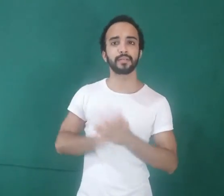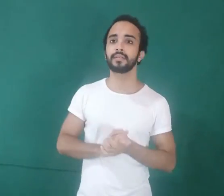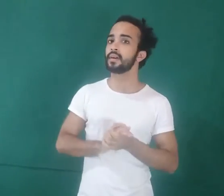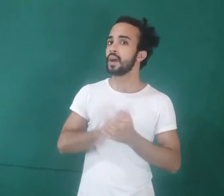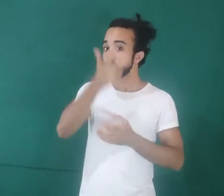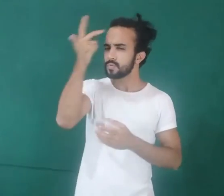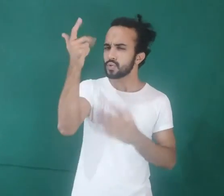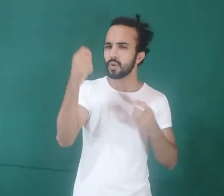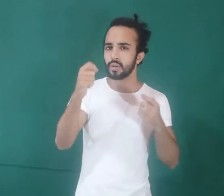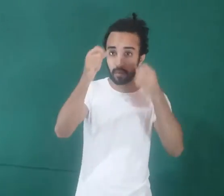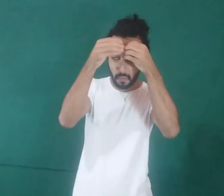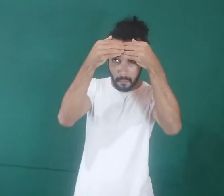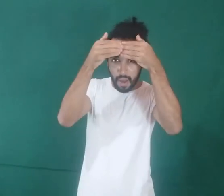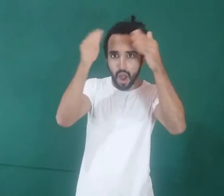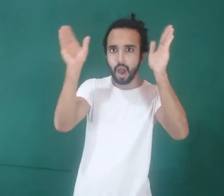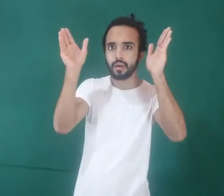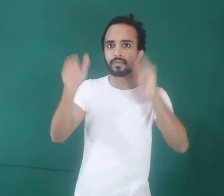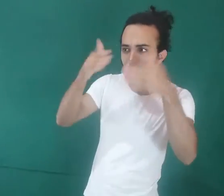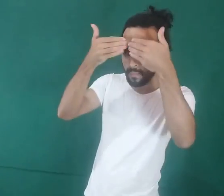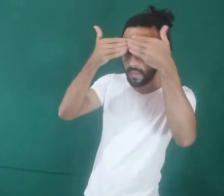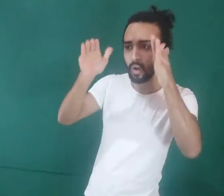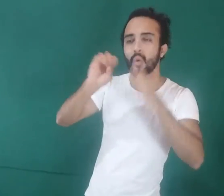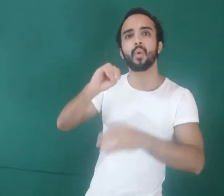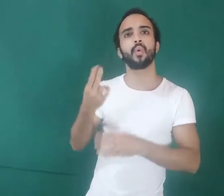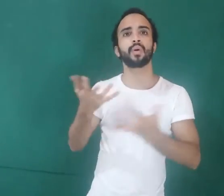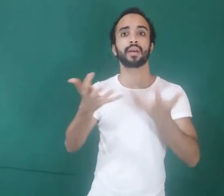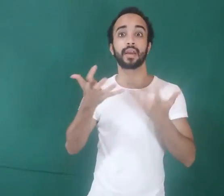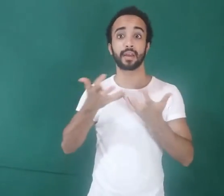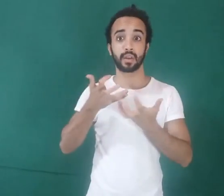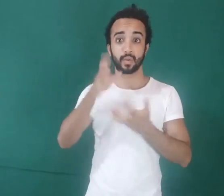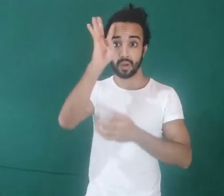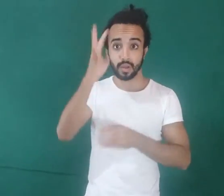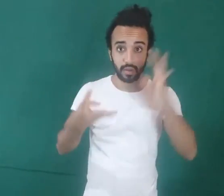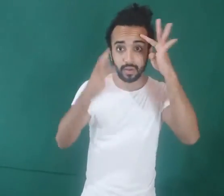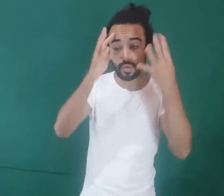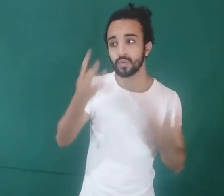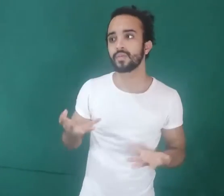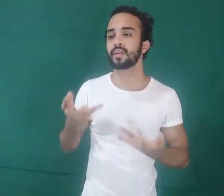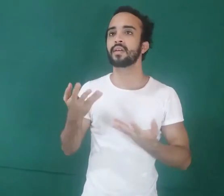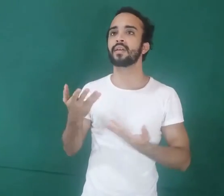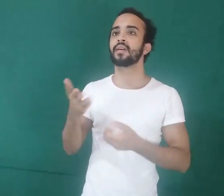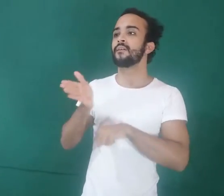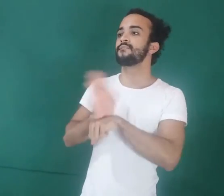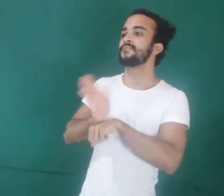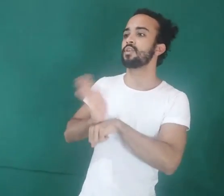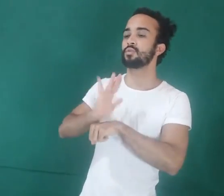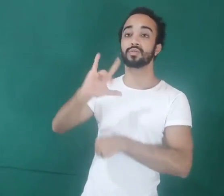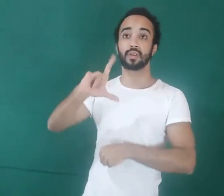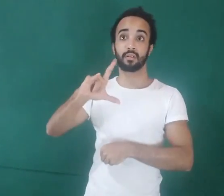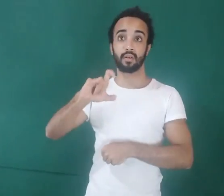pessoas estão expandindo as suas... Ou elas estão, mais uma vez, querendo que essas soluções venham através de um feed de Instagram ou de uma postagem